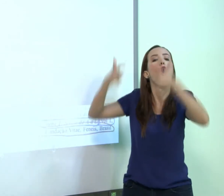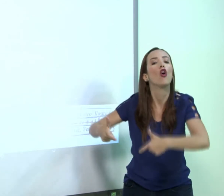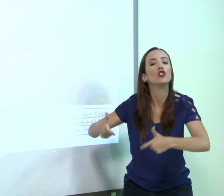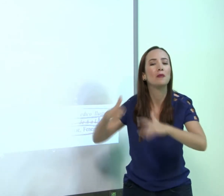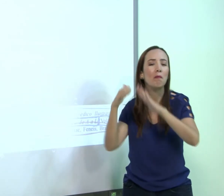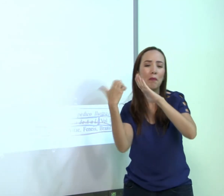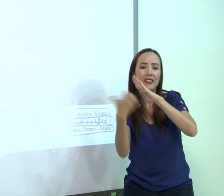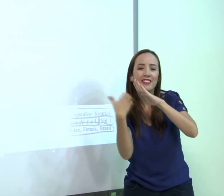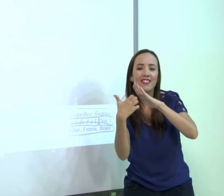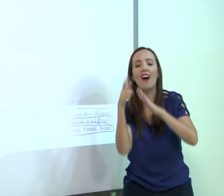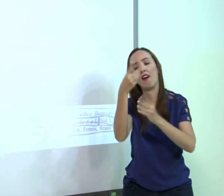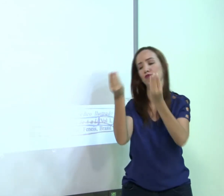Qual a editora